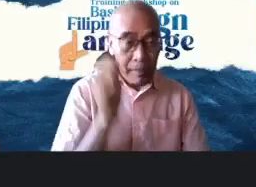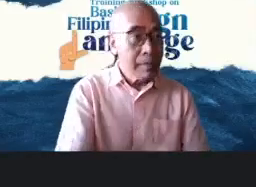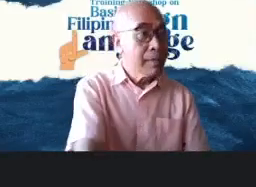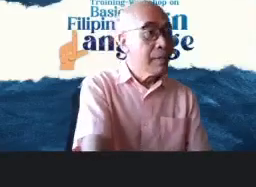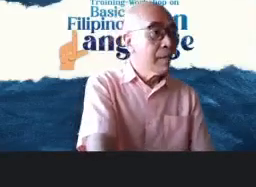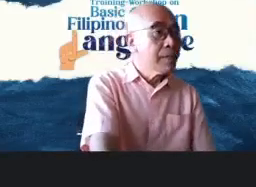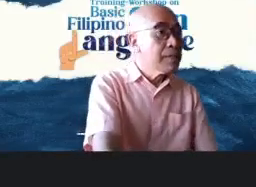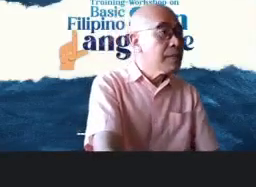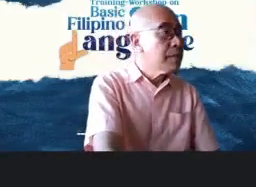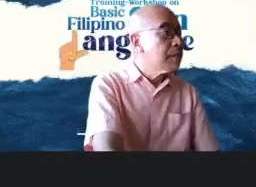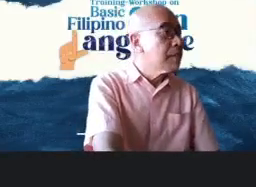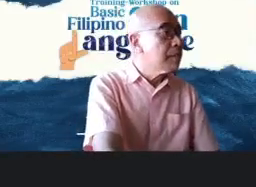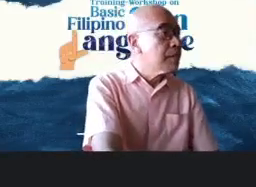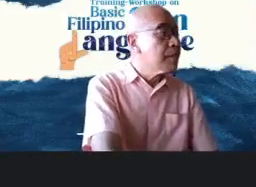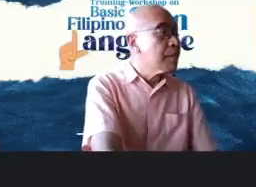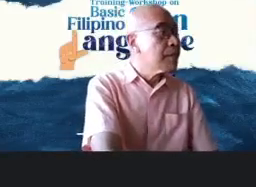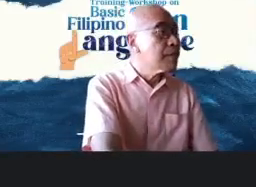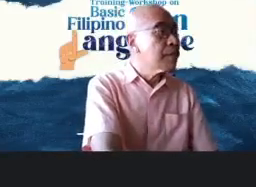proceed.